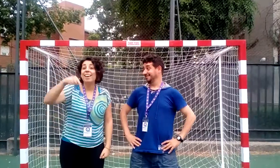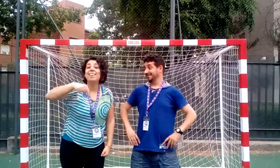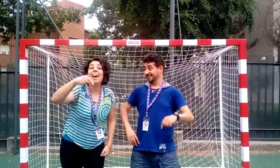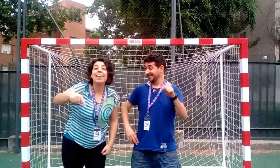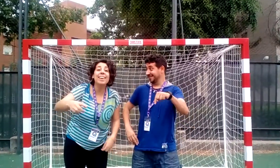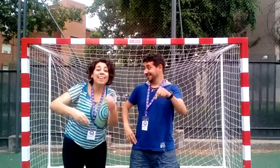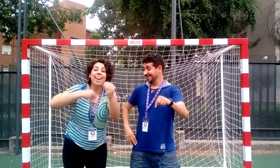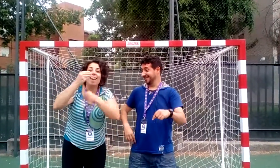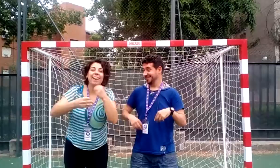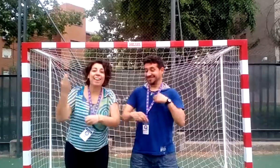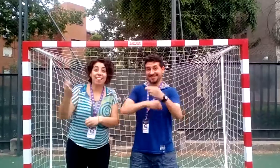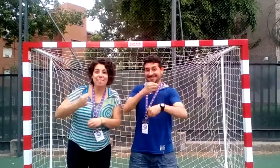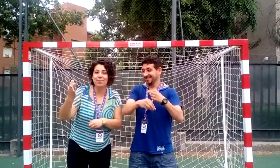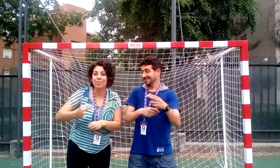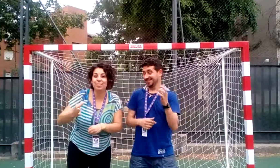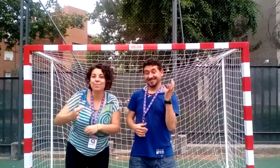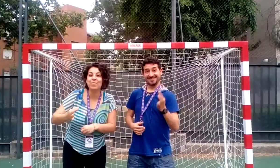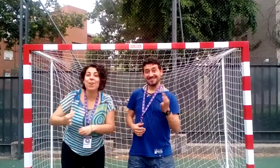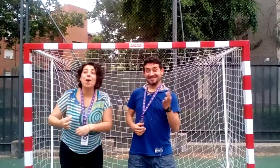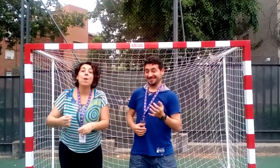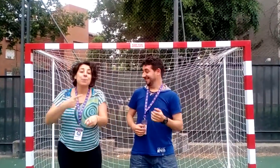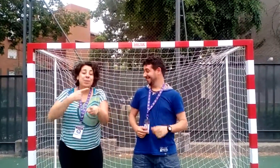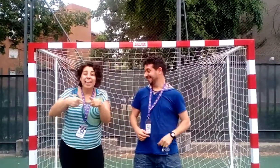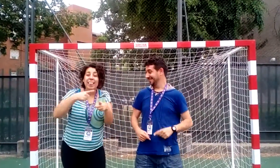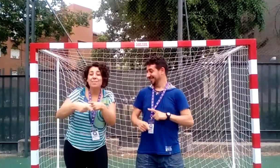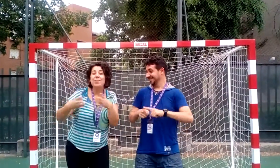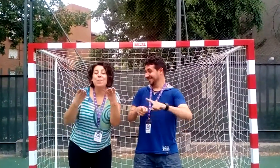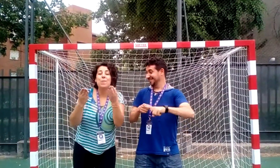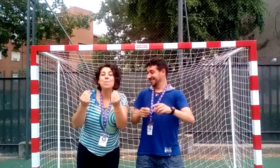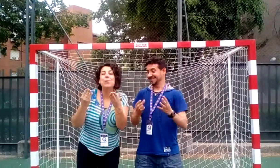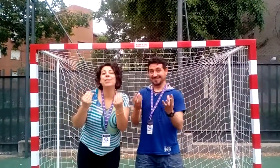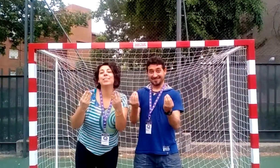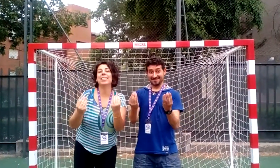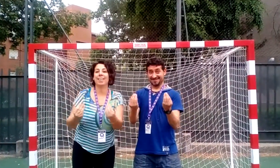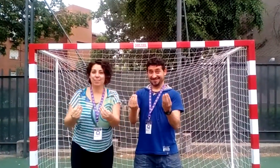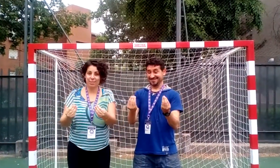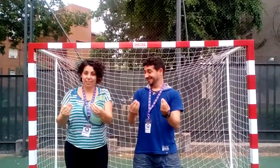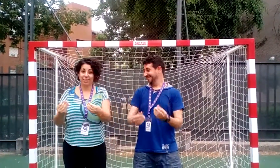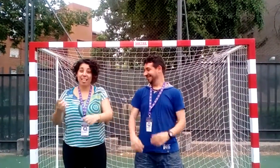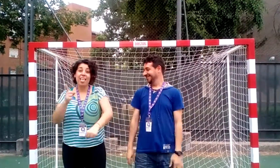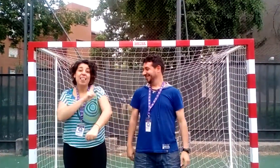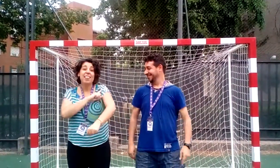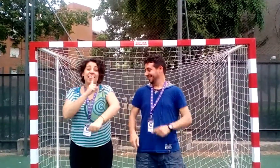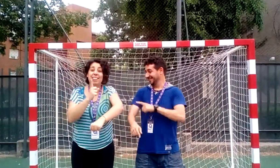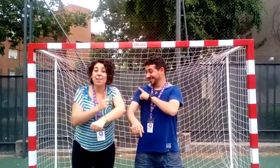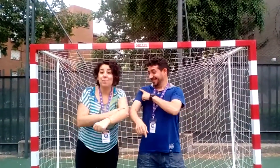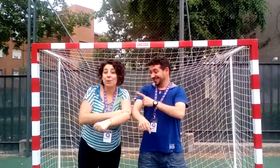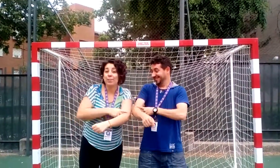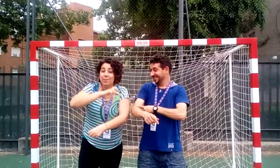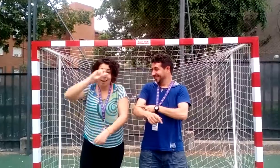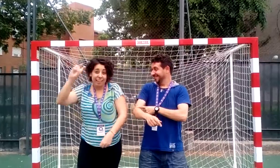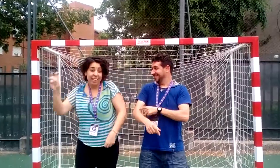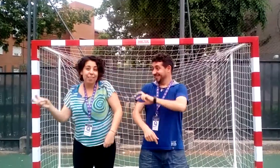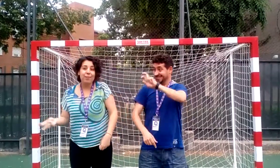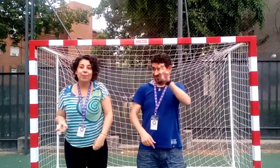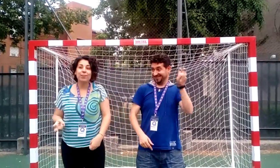¿Y aquí qué hacemos? Pues hacemos un montón de cosas. Deportes